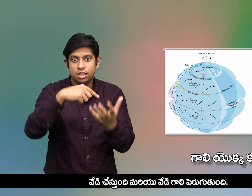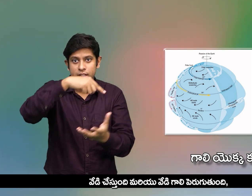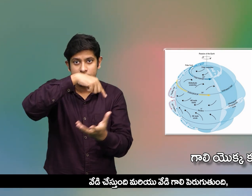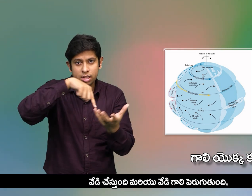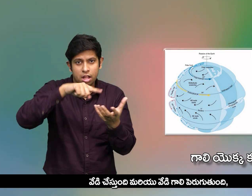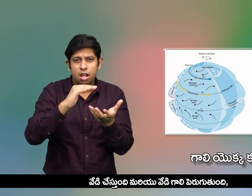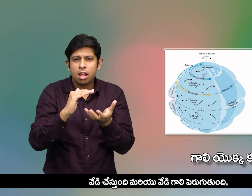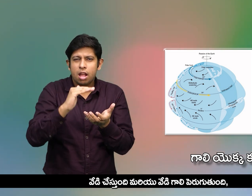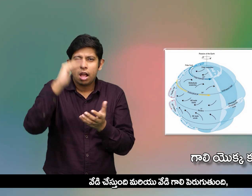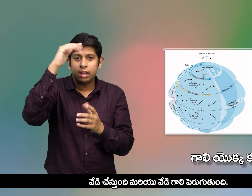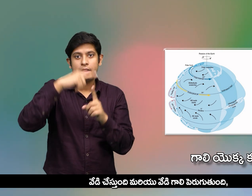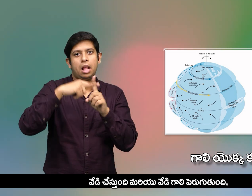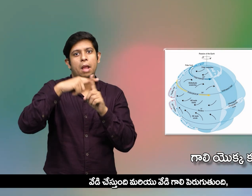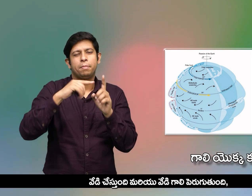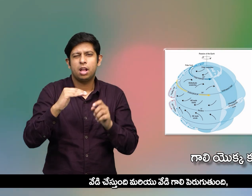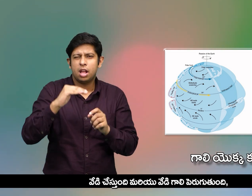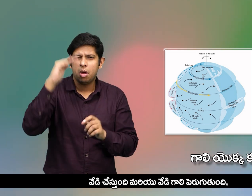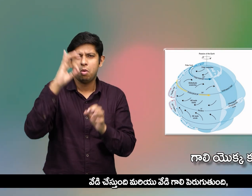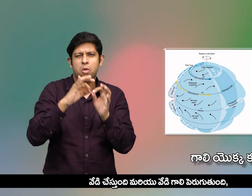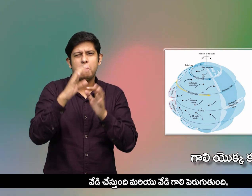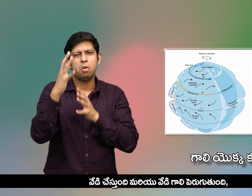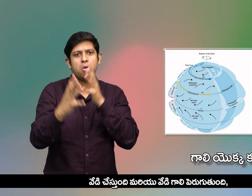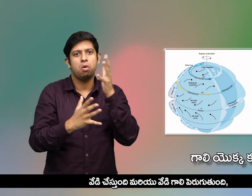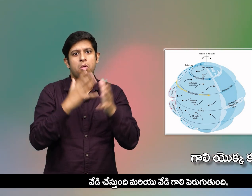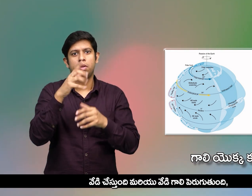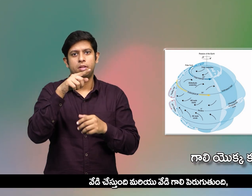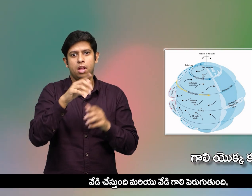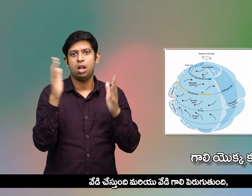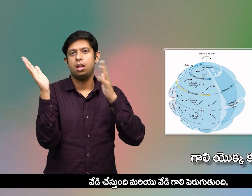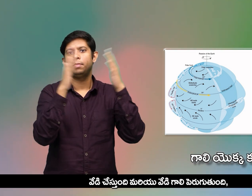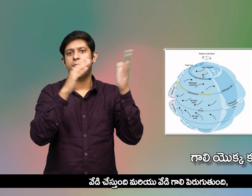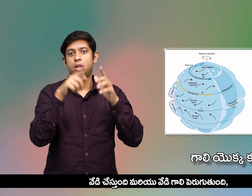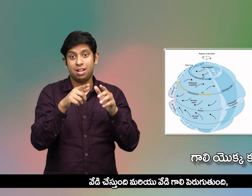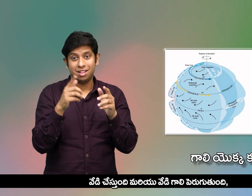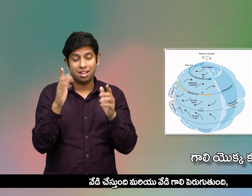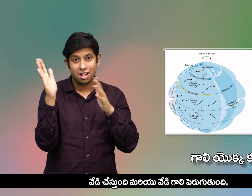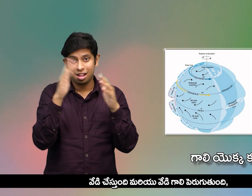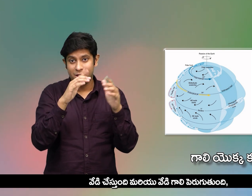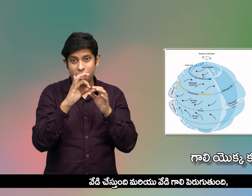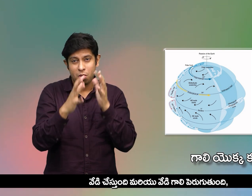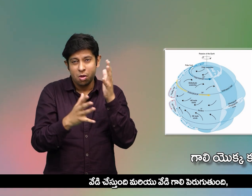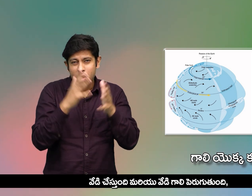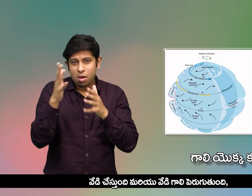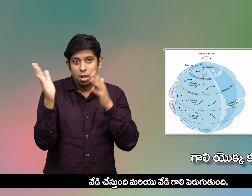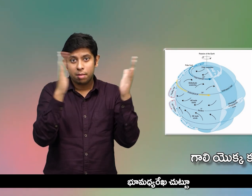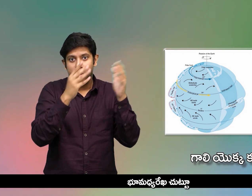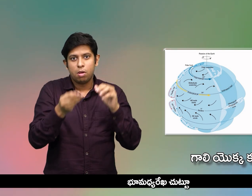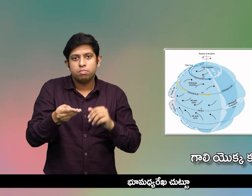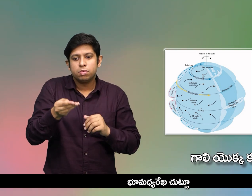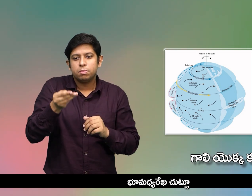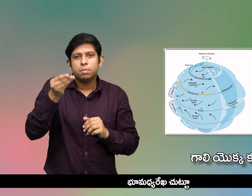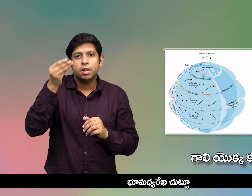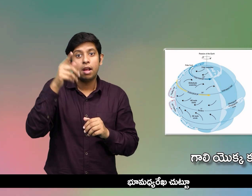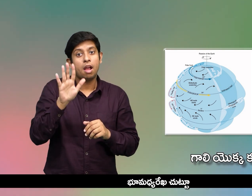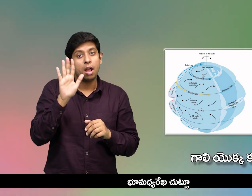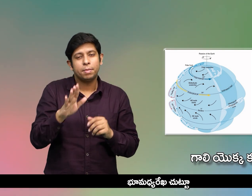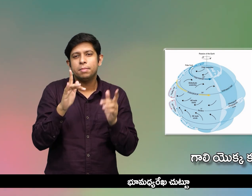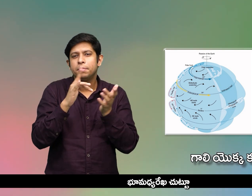వేడి చేస్తుంది మరియు వేడిగాలి పెరుగుతుంది. భూమధ్యరేఖ చుట్టూ